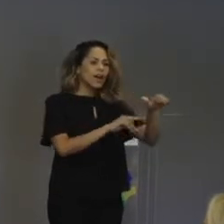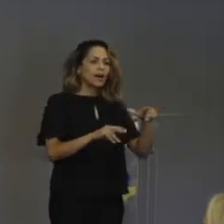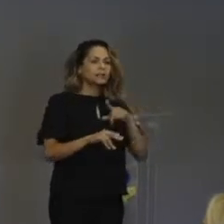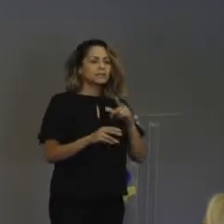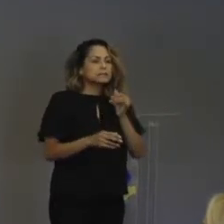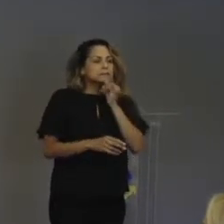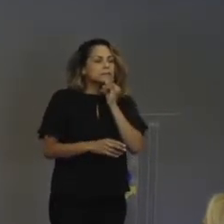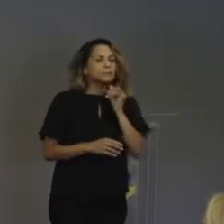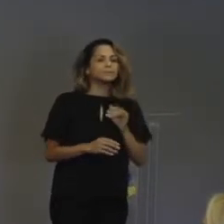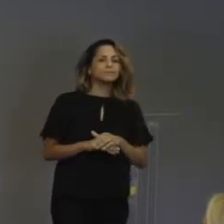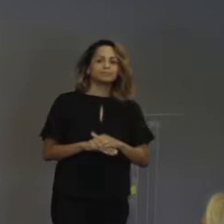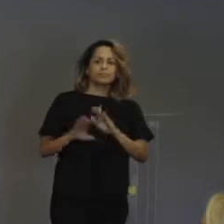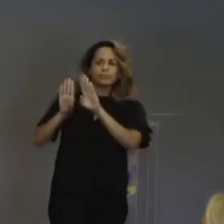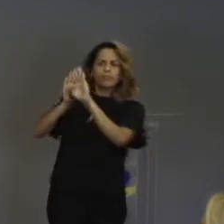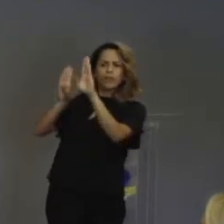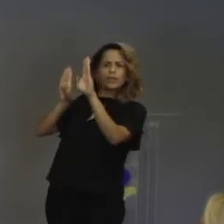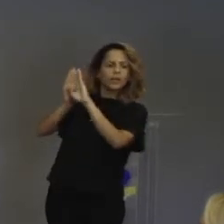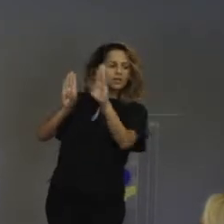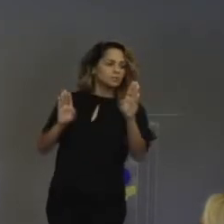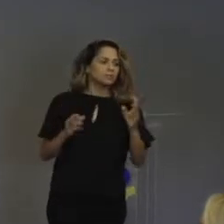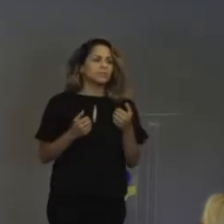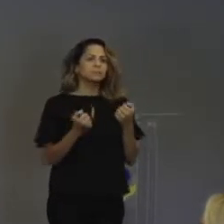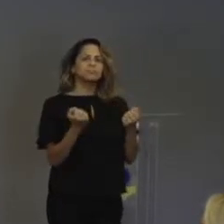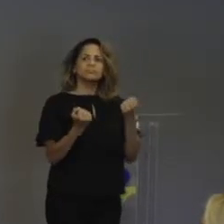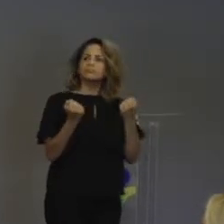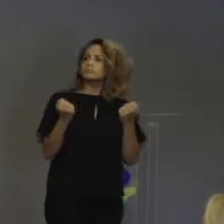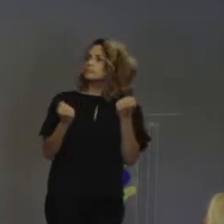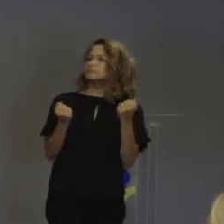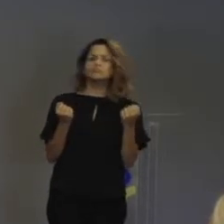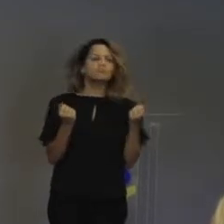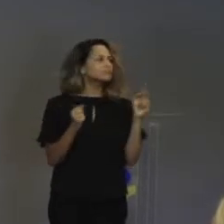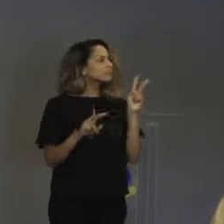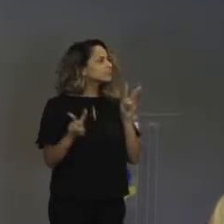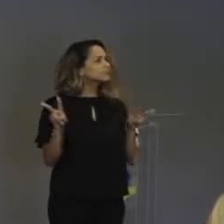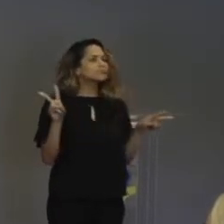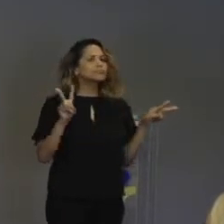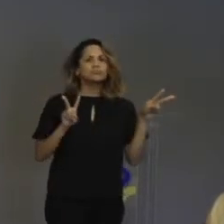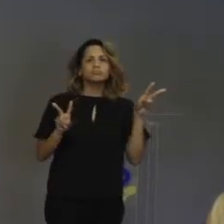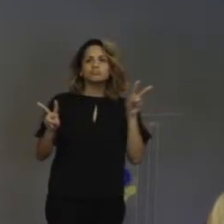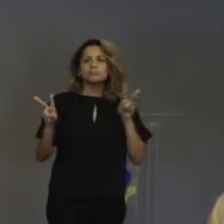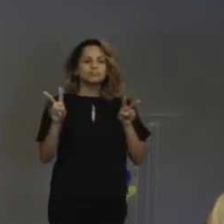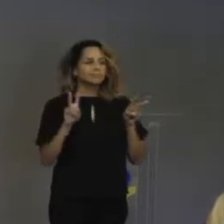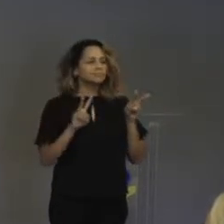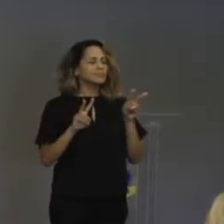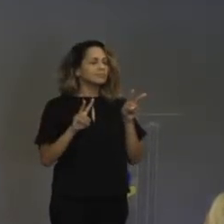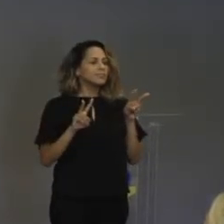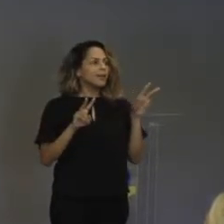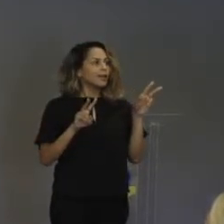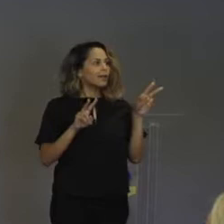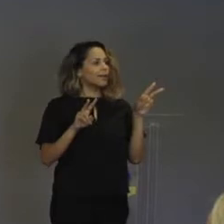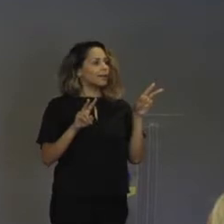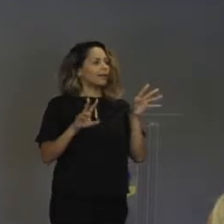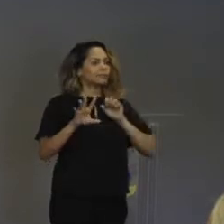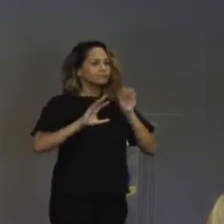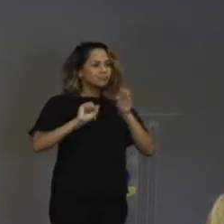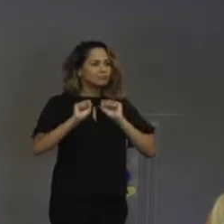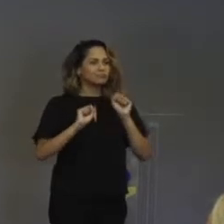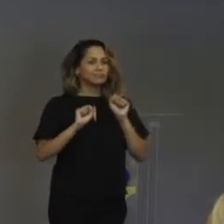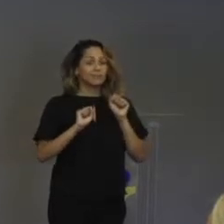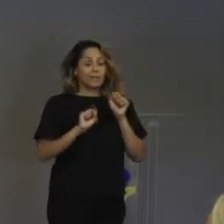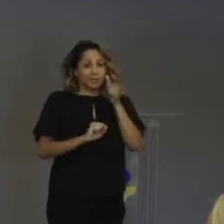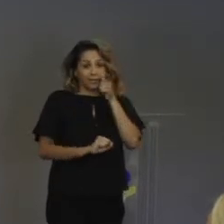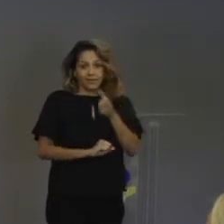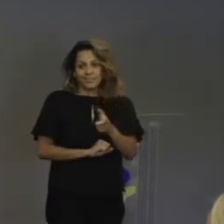carro pela rua, enfim, de ônibus, o que for, mas a gente vai lidando com aquele horizonte, né? Isso é super importante. Então, quando a gente chega no